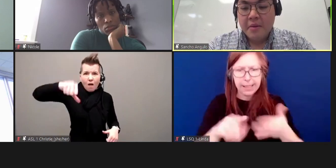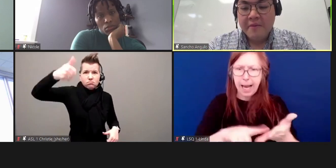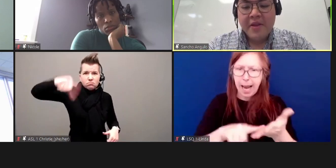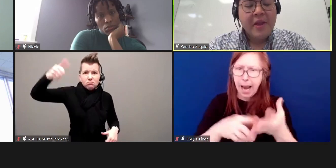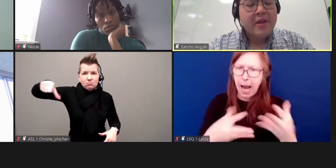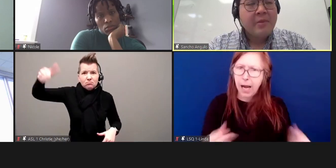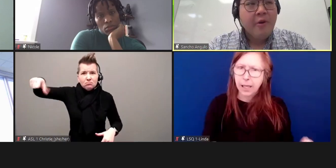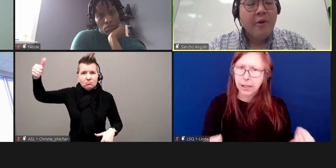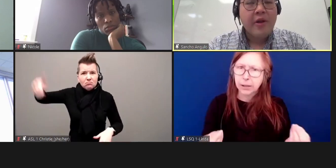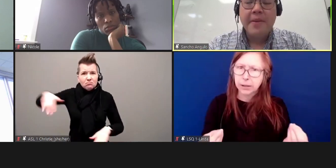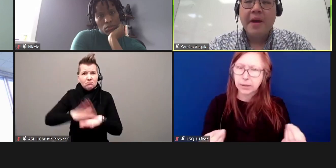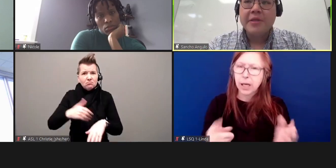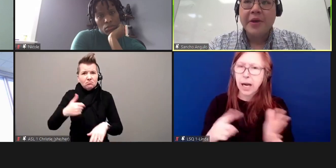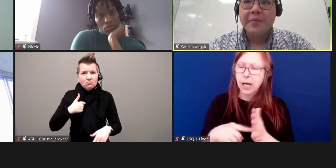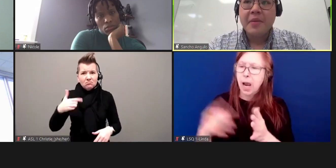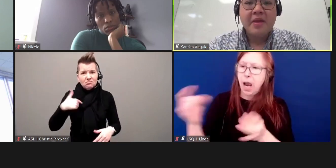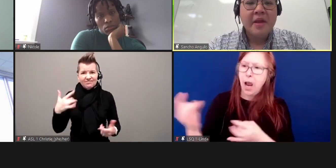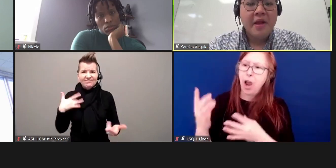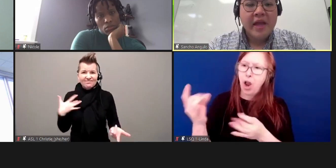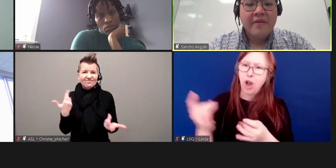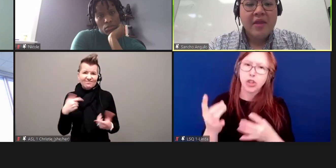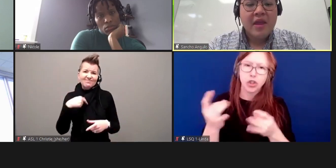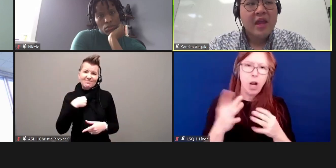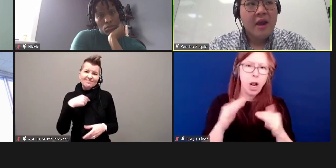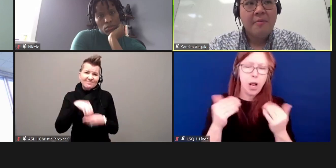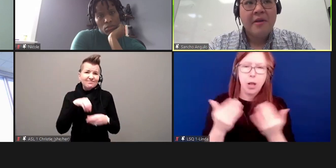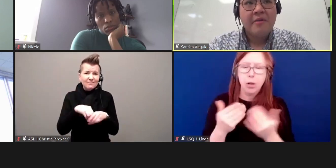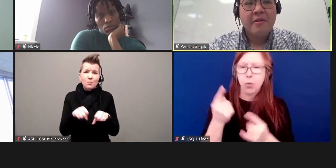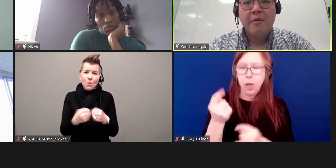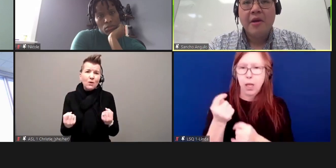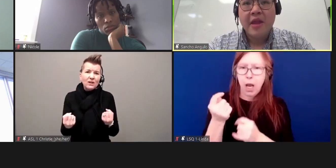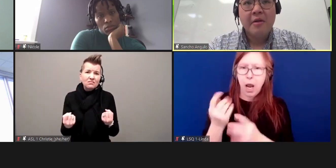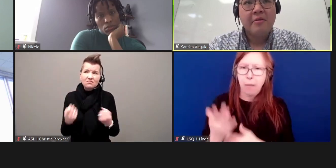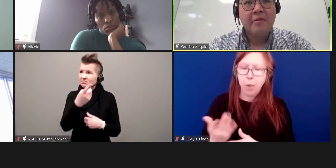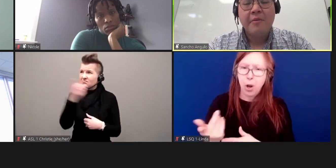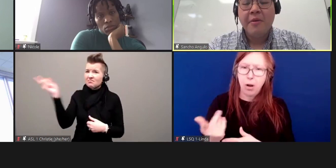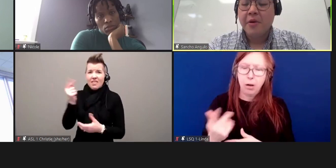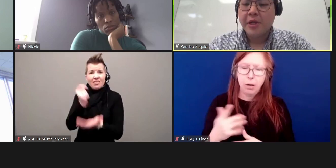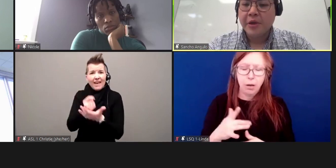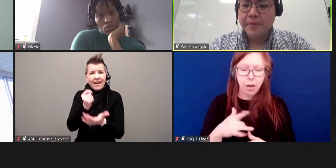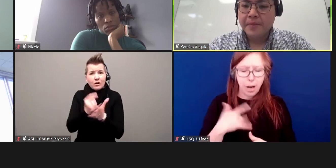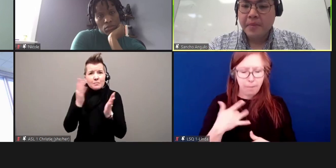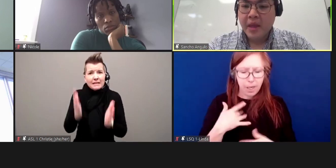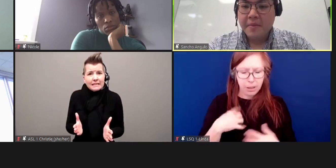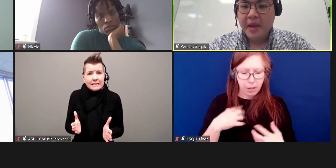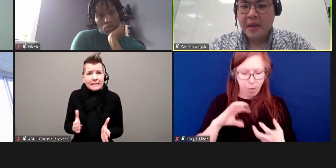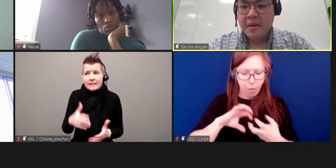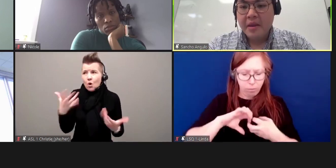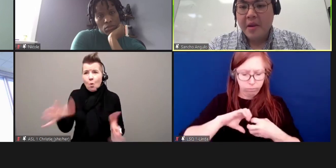après avoir été rejeté par tous ces thérapeutes, on a vraiment l'impression qu'on est brisé.